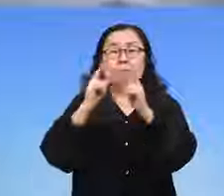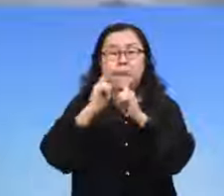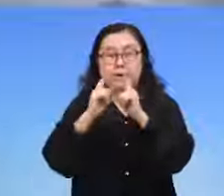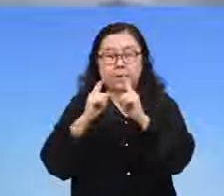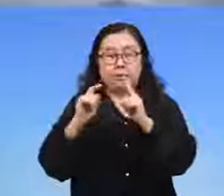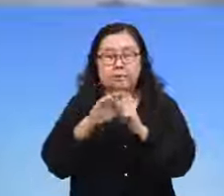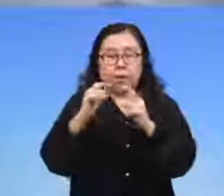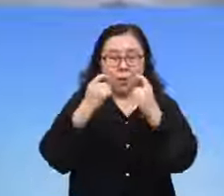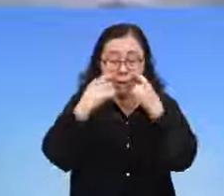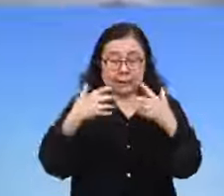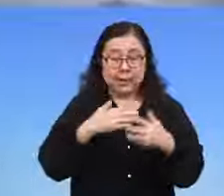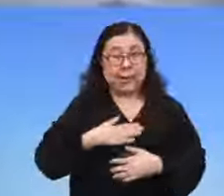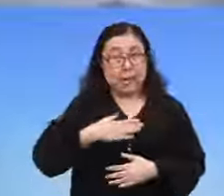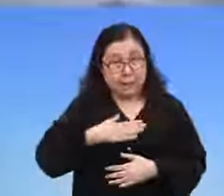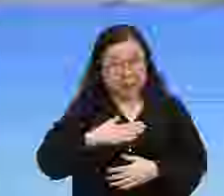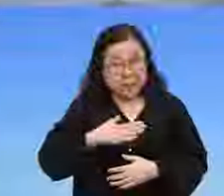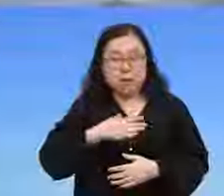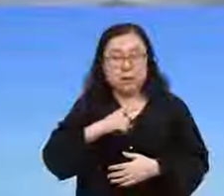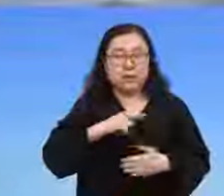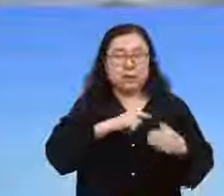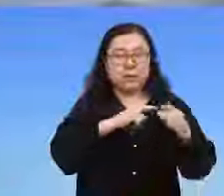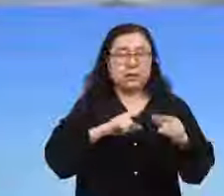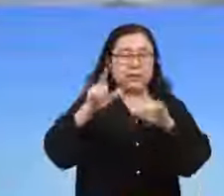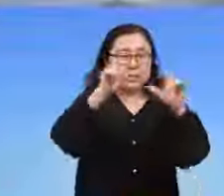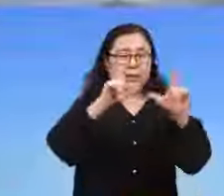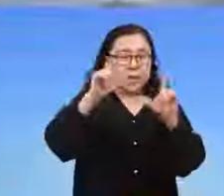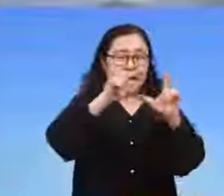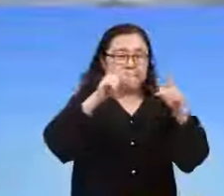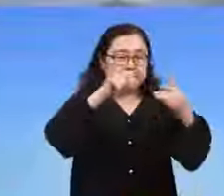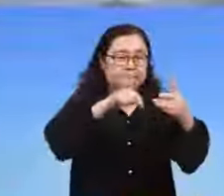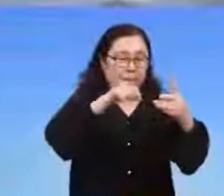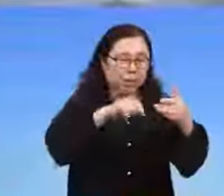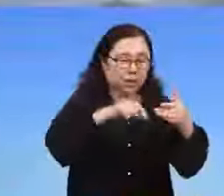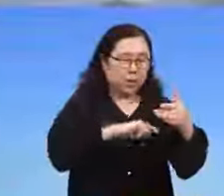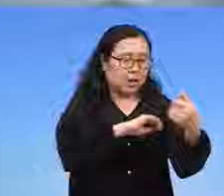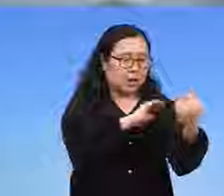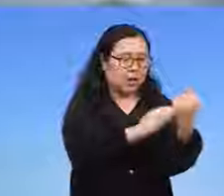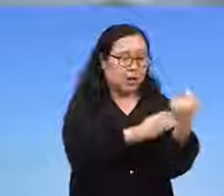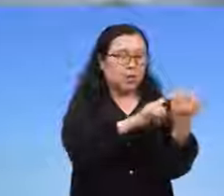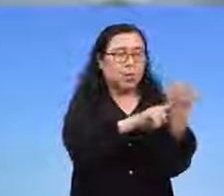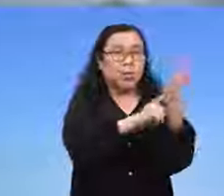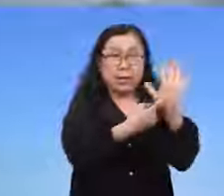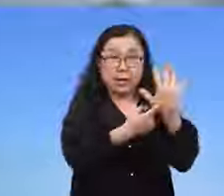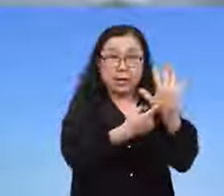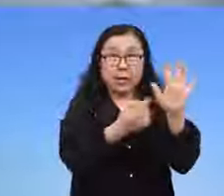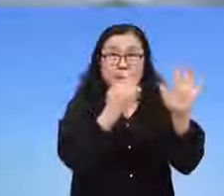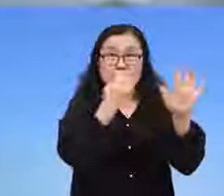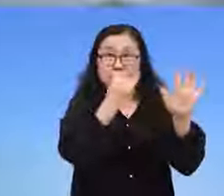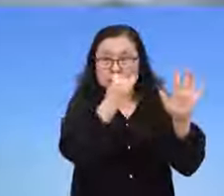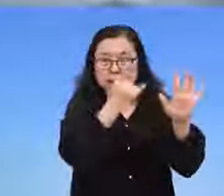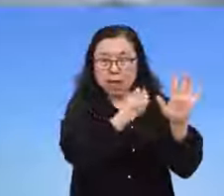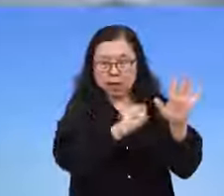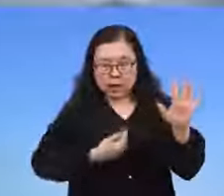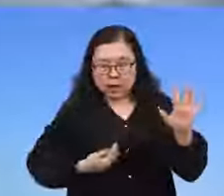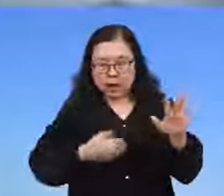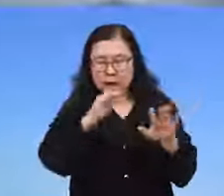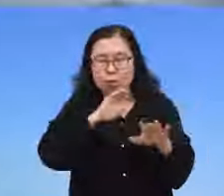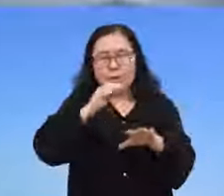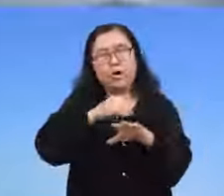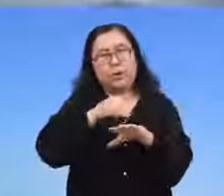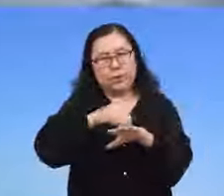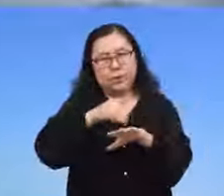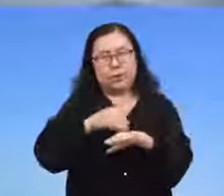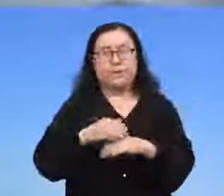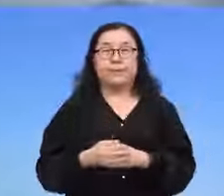하나님의 말씀을 우리가 정확하게 안다면 그것이 삶 속에서 능력으로 역사할 수 있도록 하는 거, 이게 제자훈련의 핵심